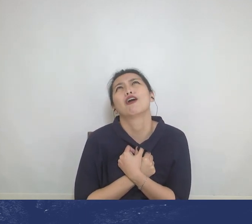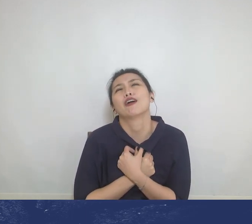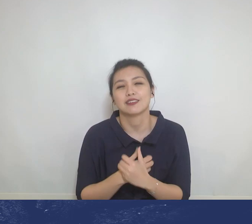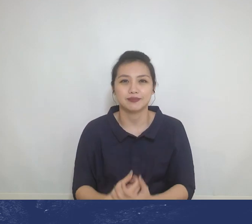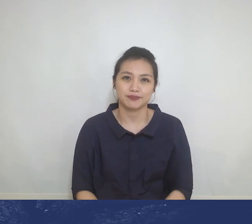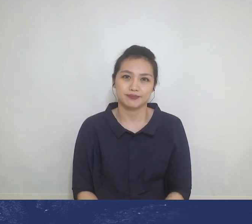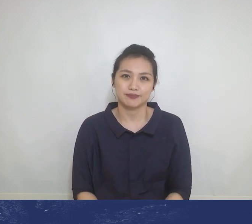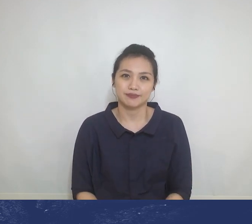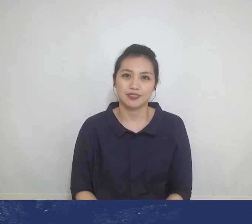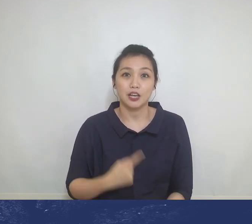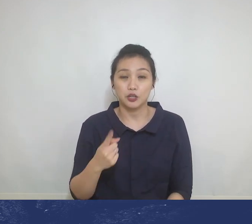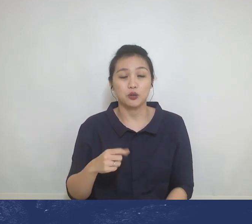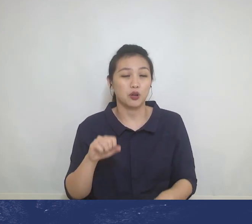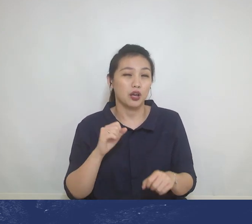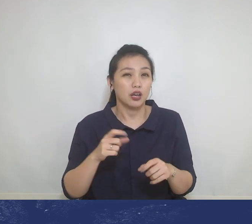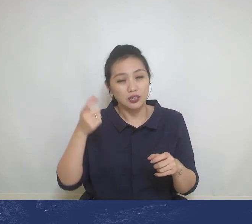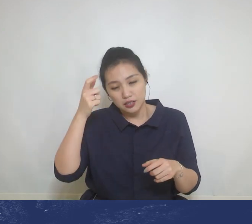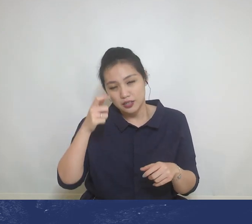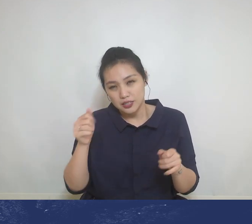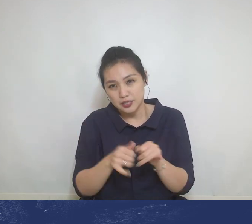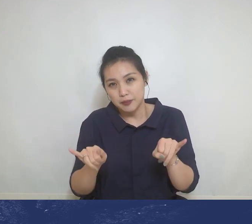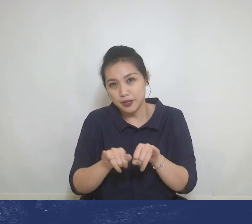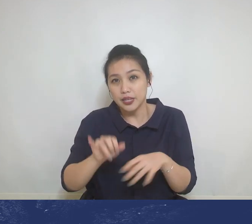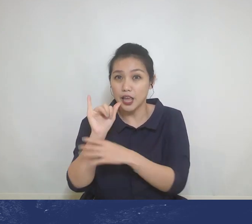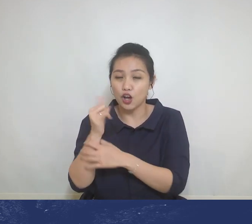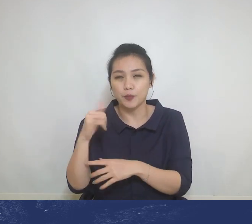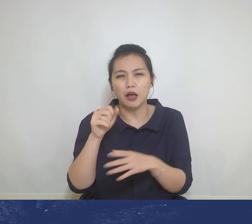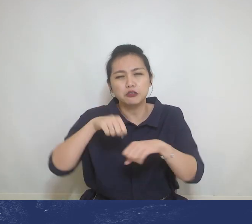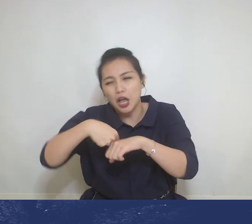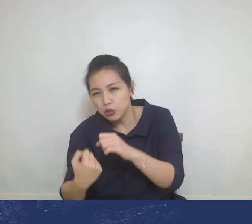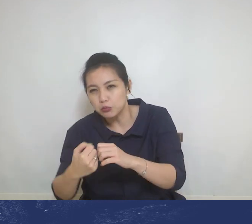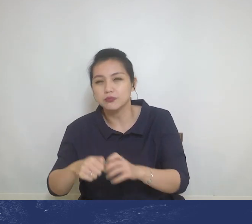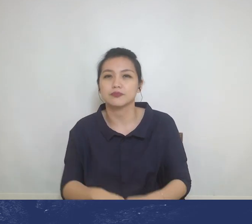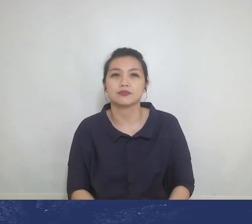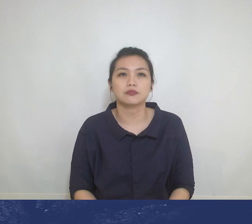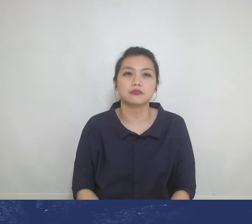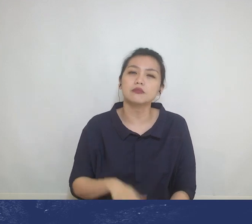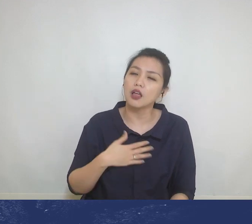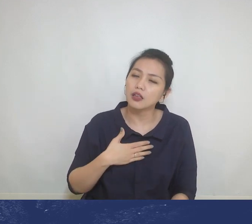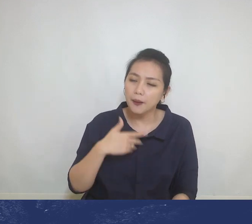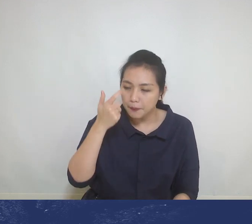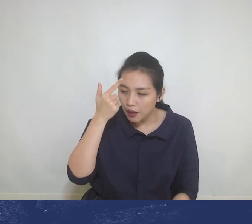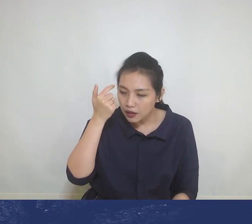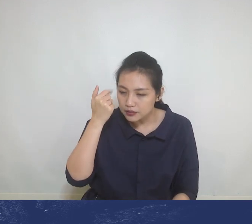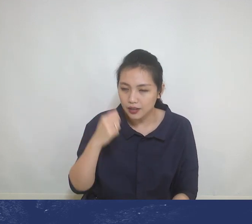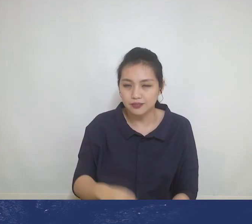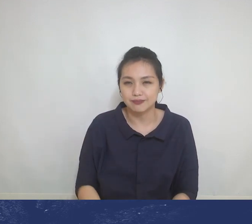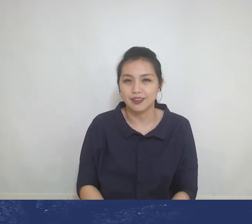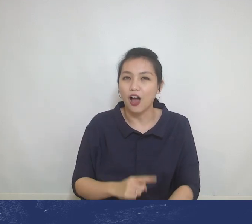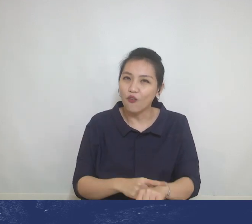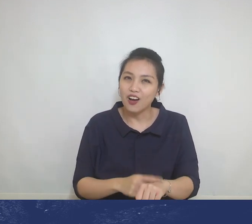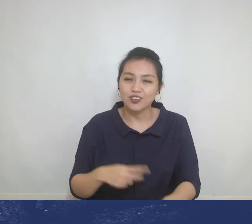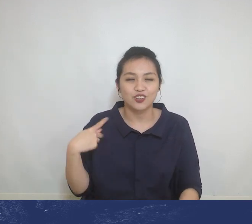ya. Itu seperti terplecok saya. Cuman saya belajar satu hal dari Yakub. Ketika